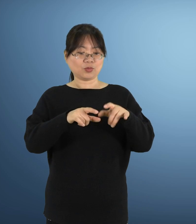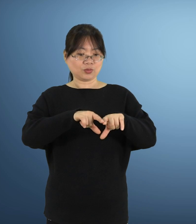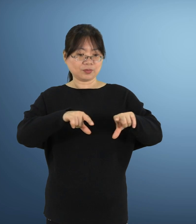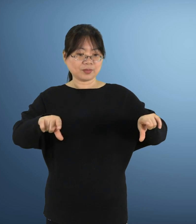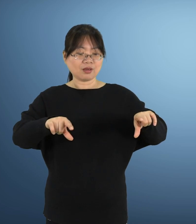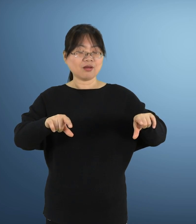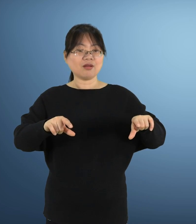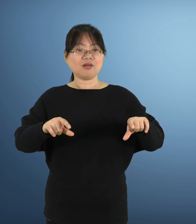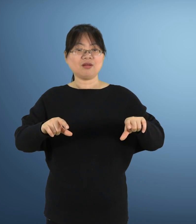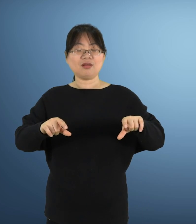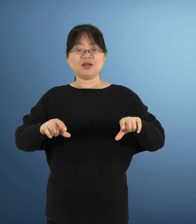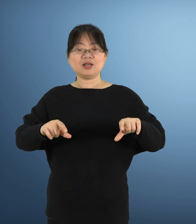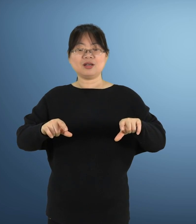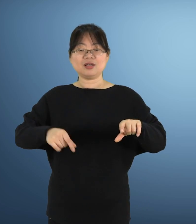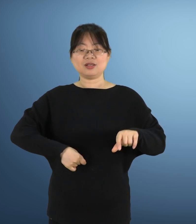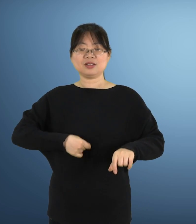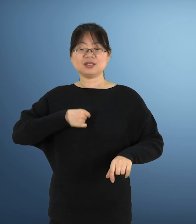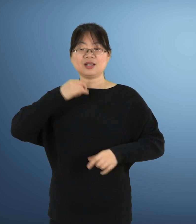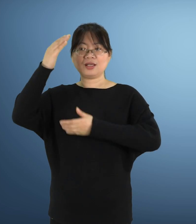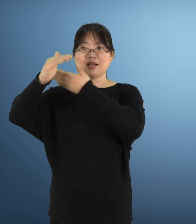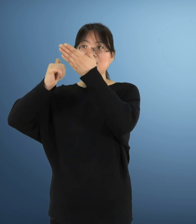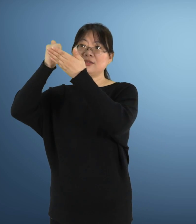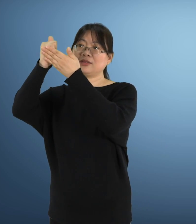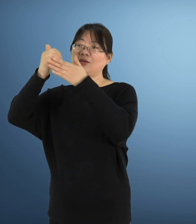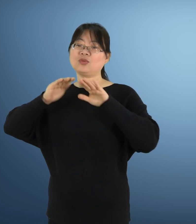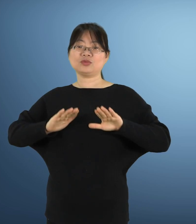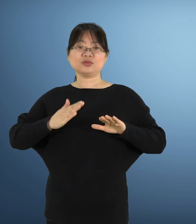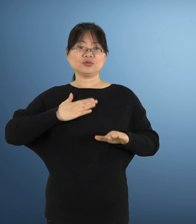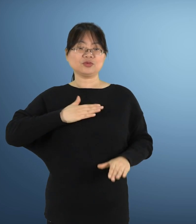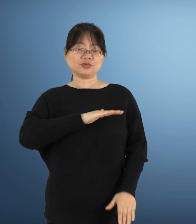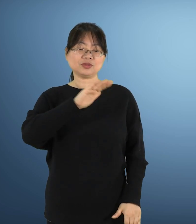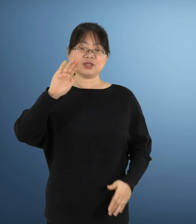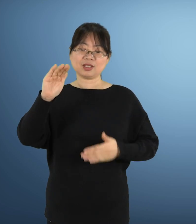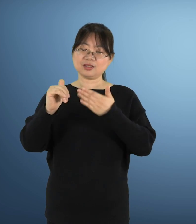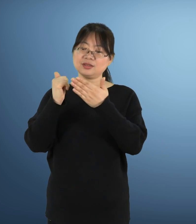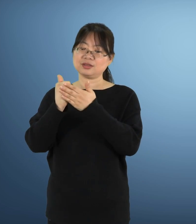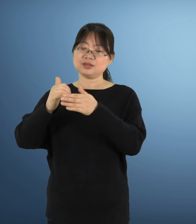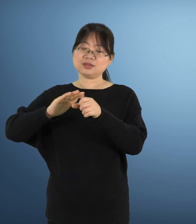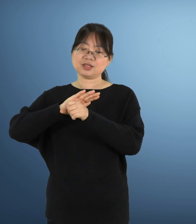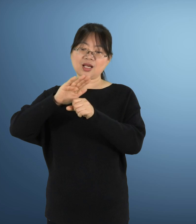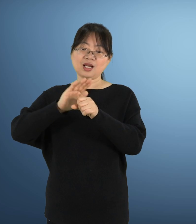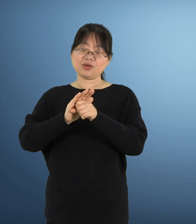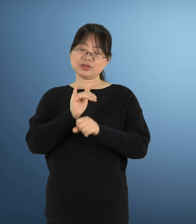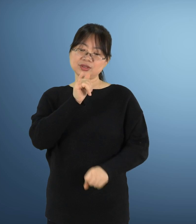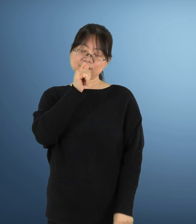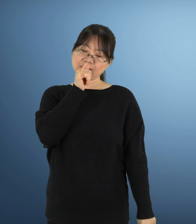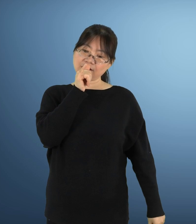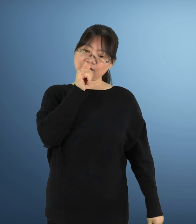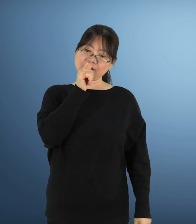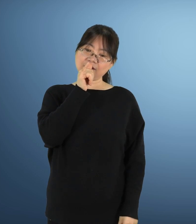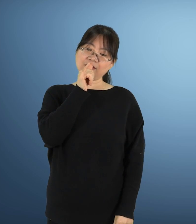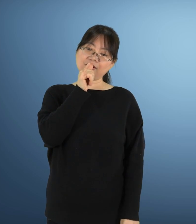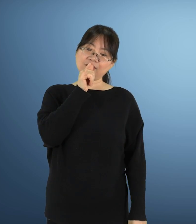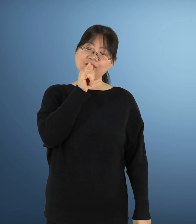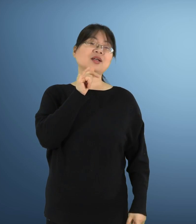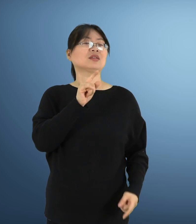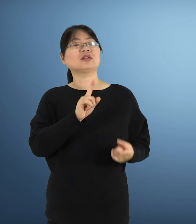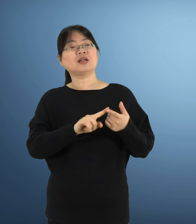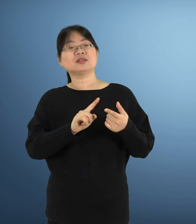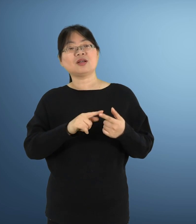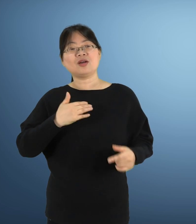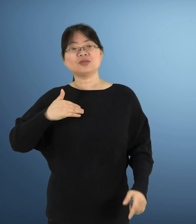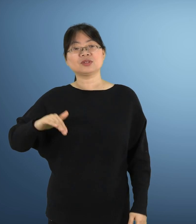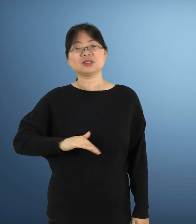공평과 정의의 하나님은 오늘 우리가 하나님을 사랑하고 있는지 여부를